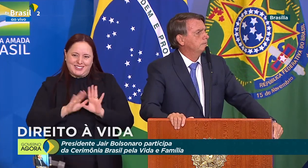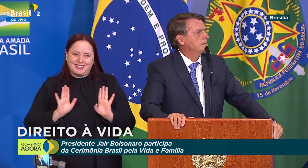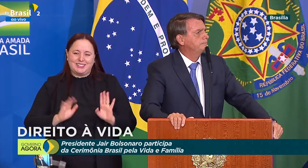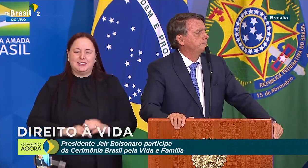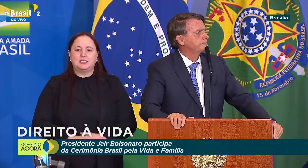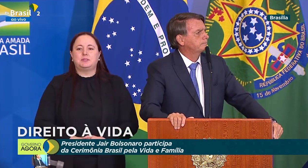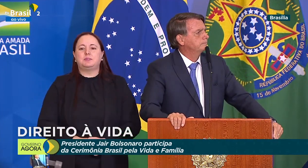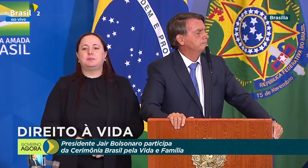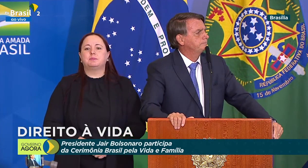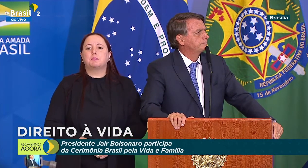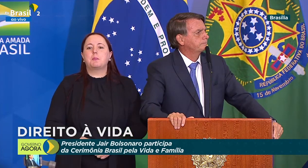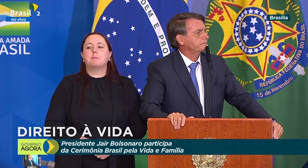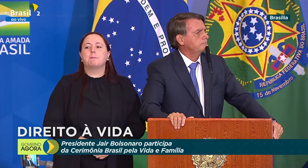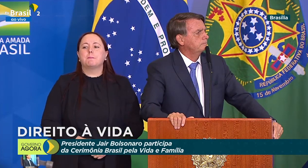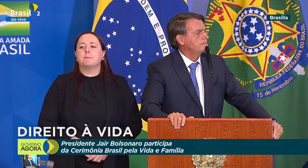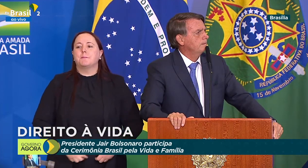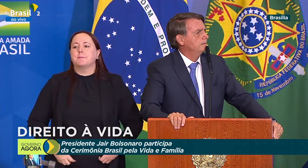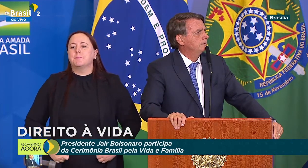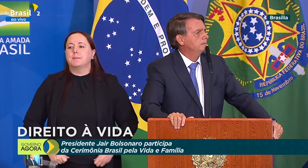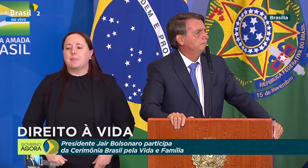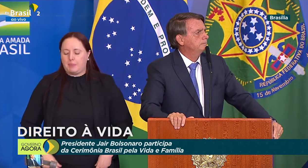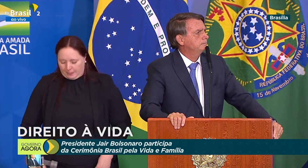I can't